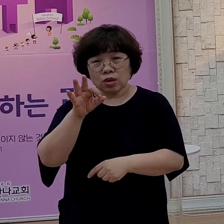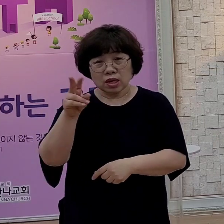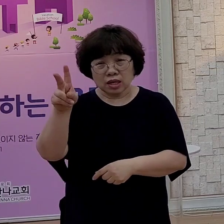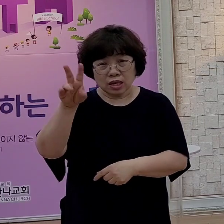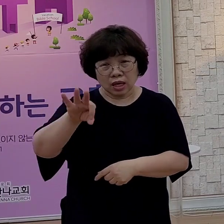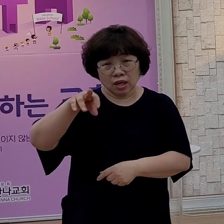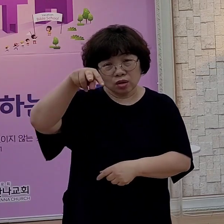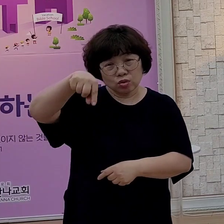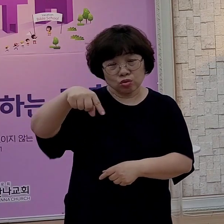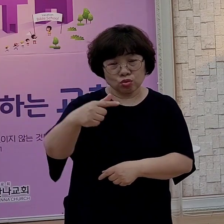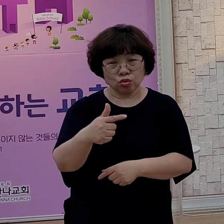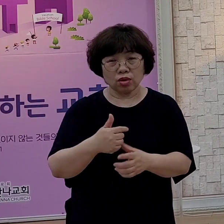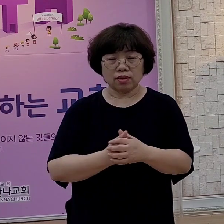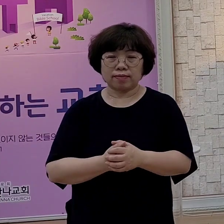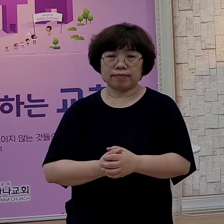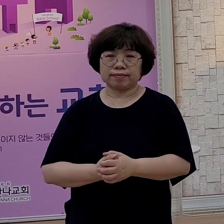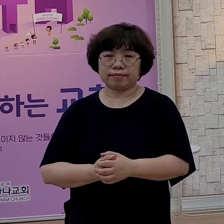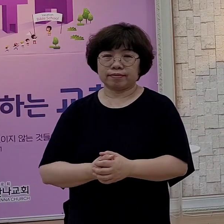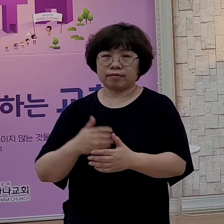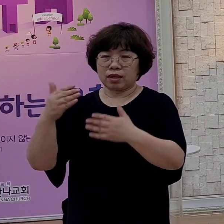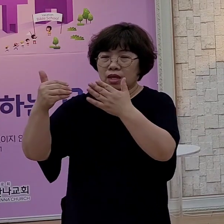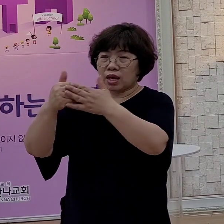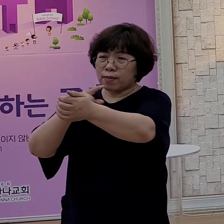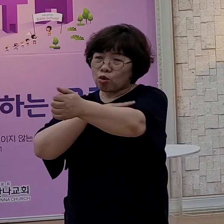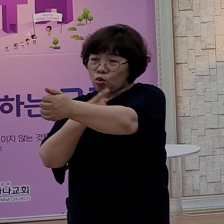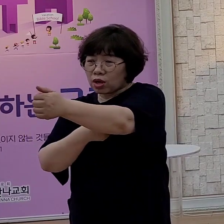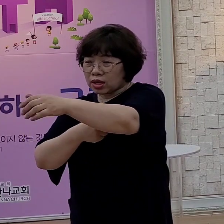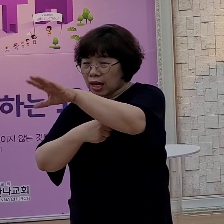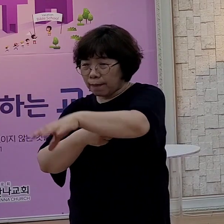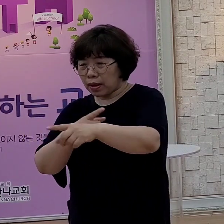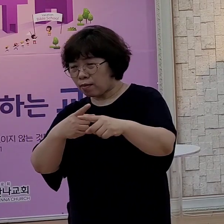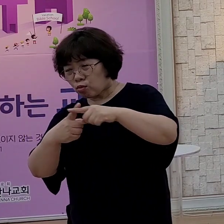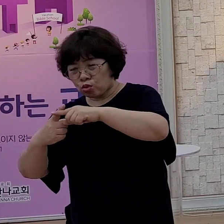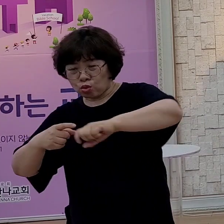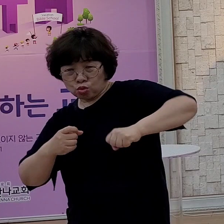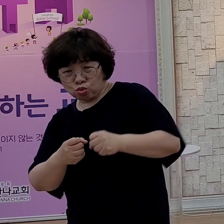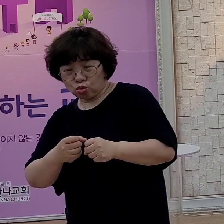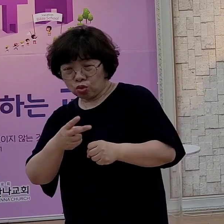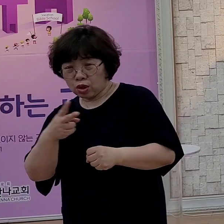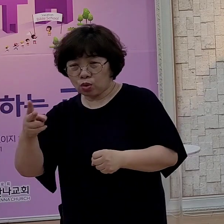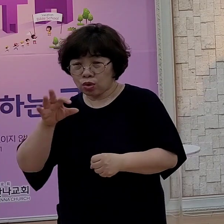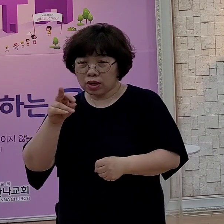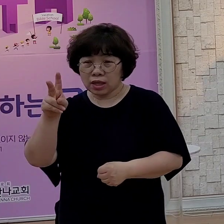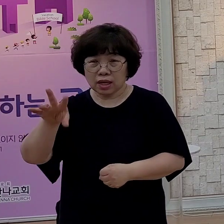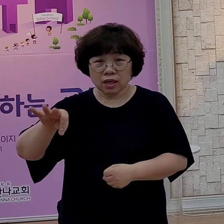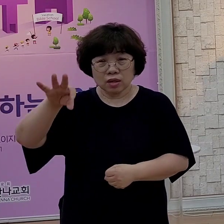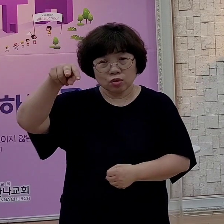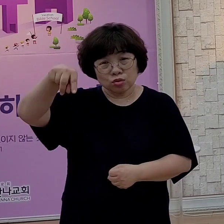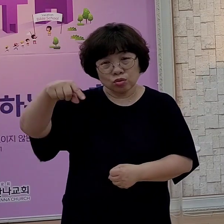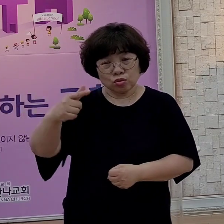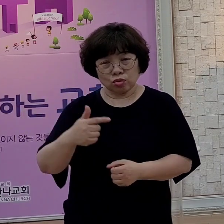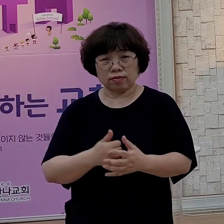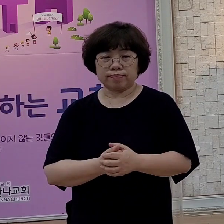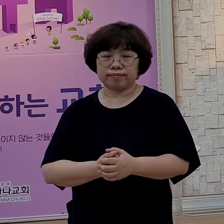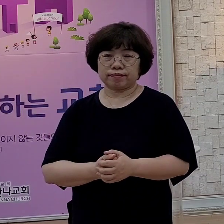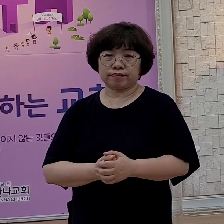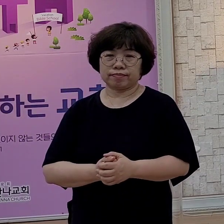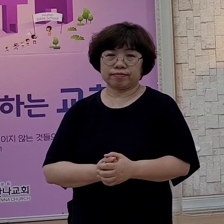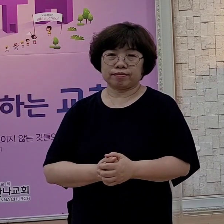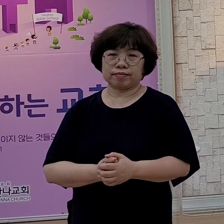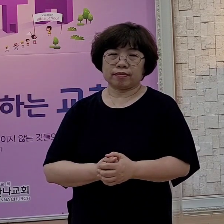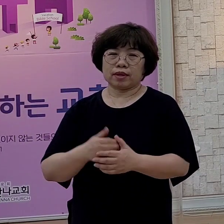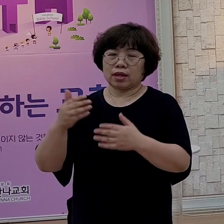순종할 수 있다. 이게 양순이란 말이에요. 그래서 우리 하나님 앞에서 나의 이 양순의